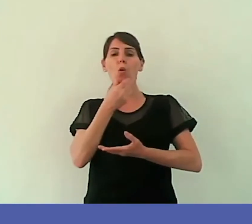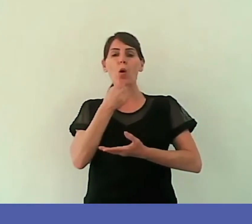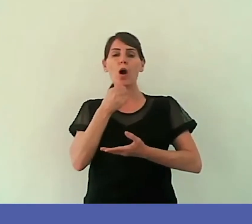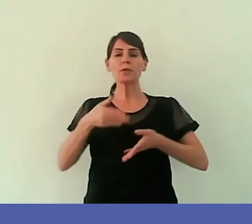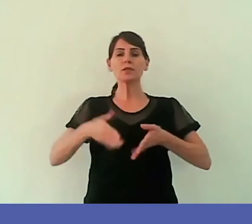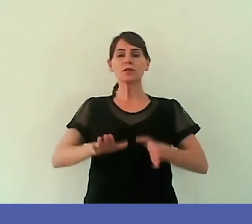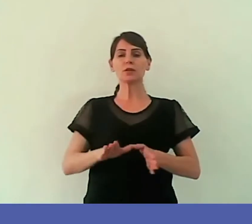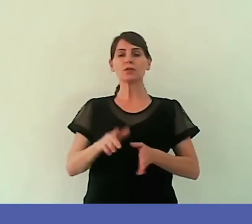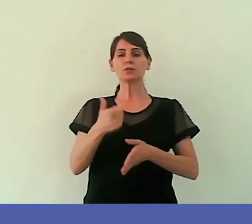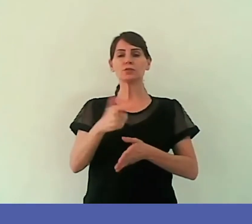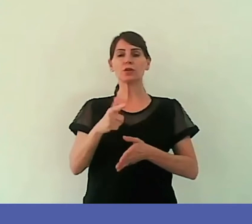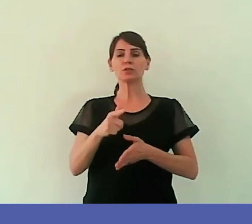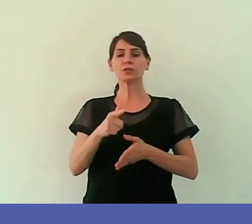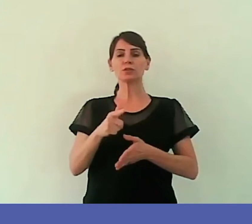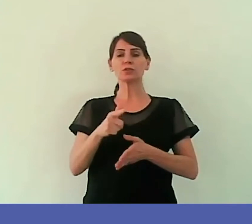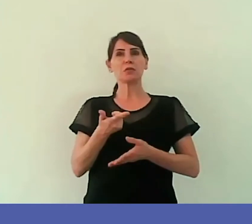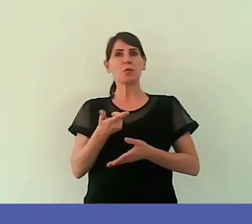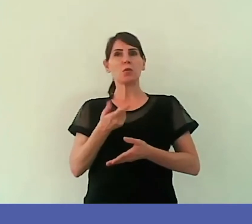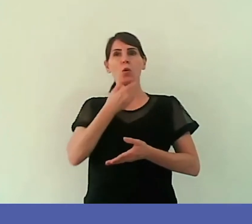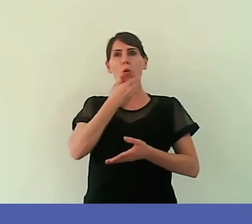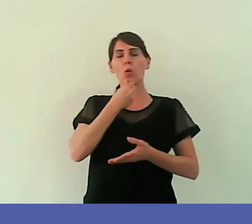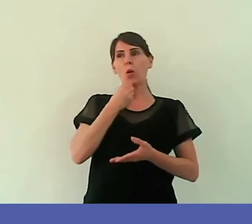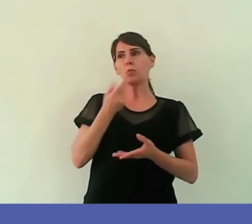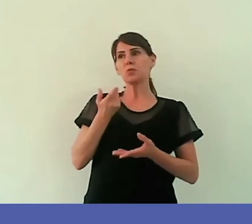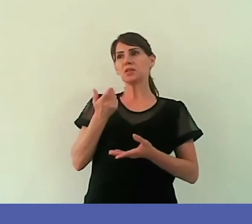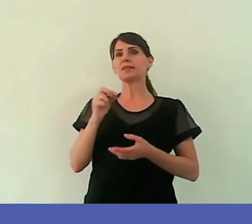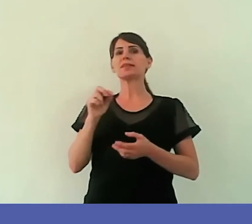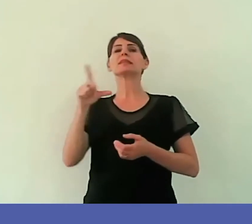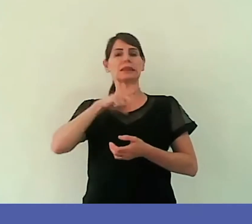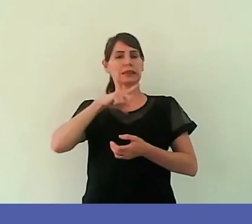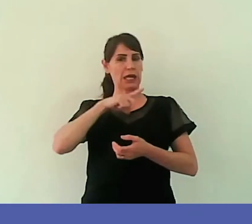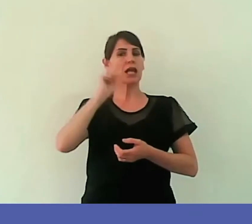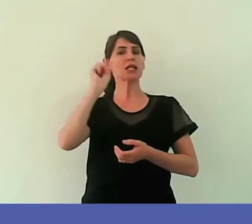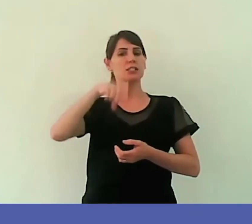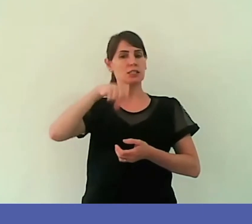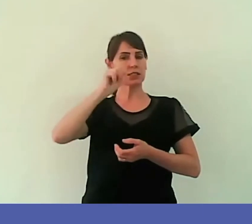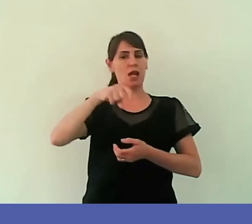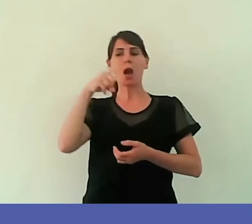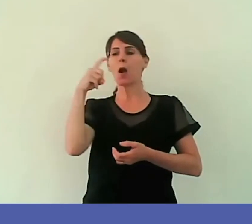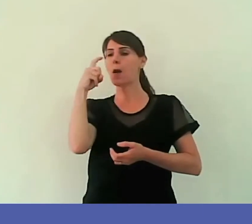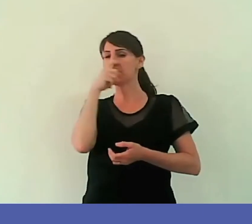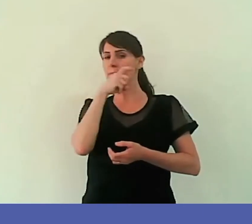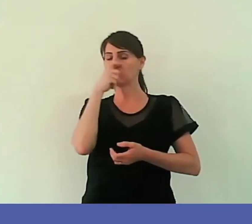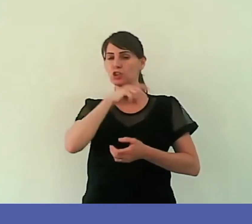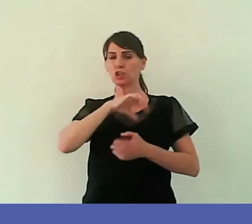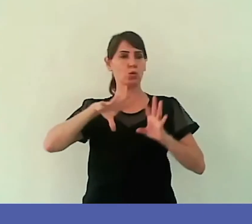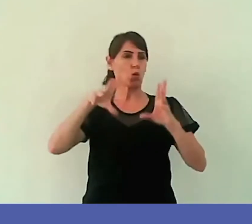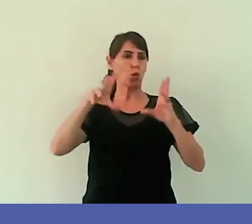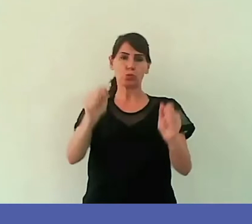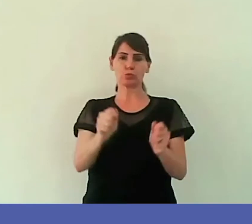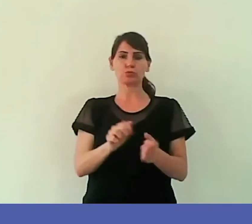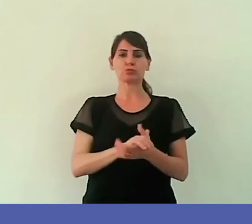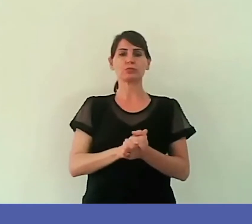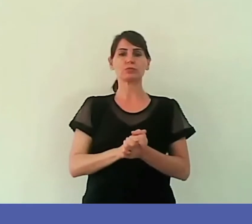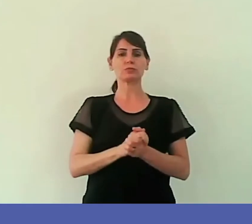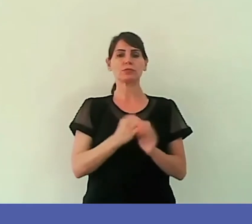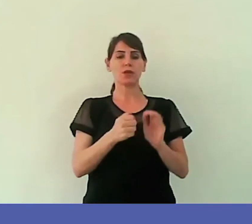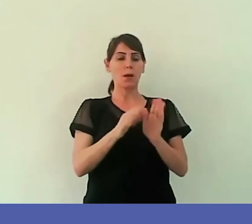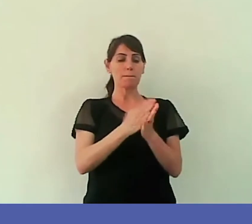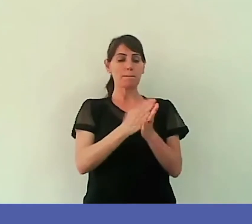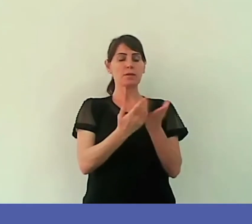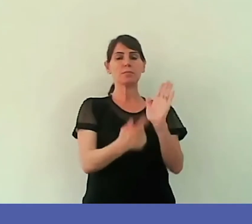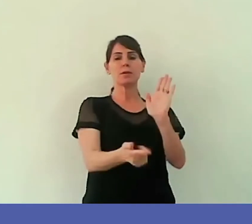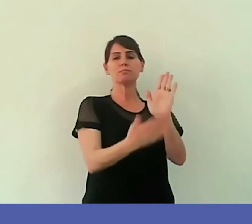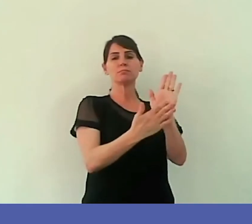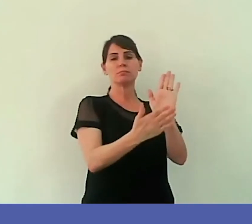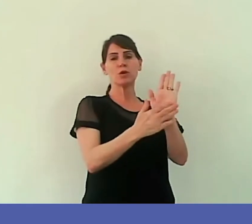não é nem masculino nem feminino, para depois escolher, é mentira total, tá? Aqui está Deus, né?